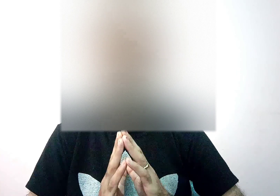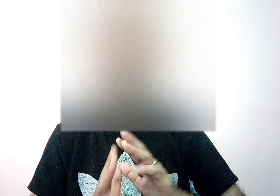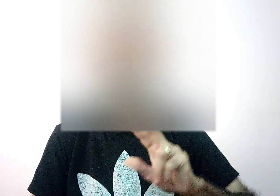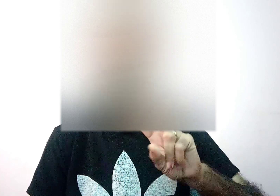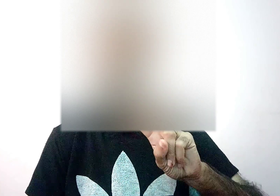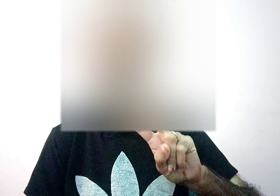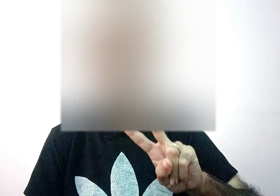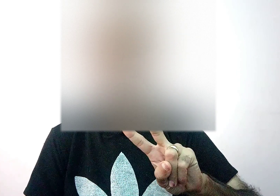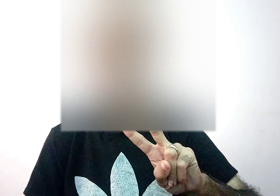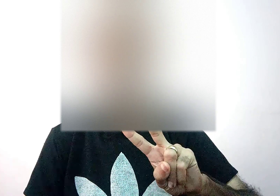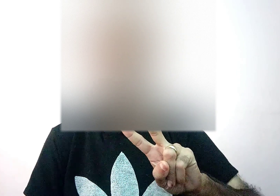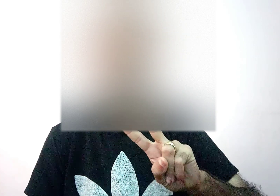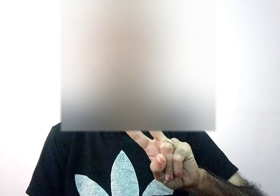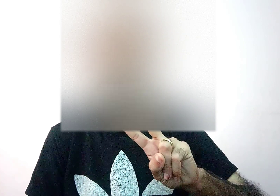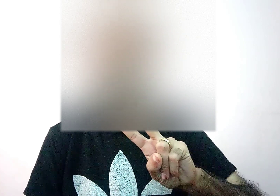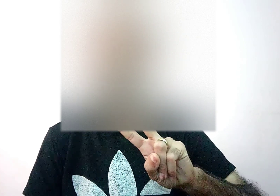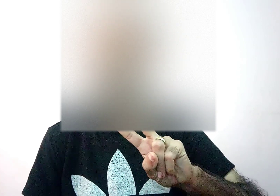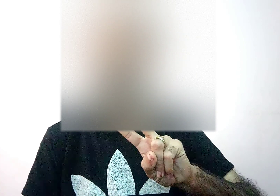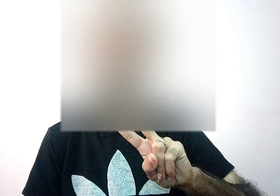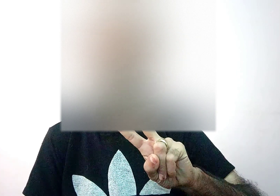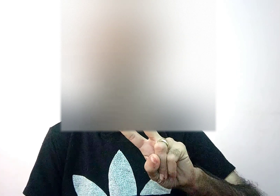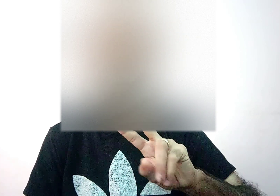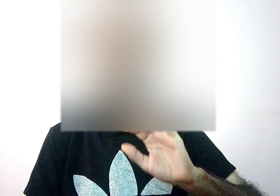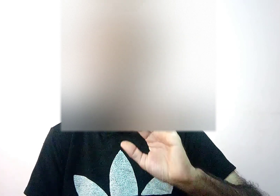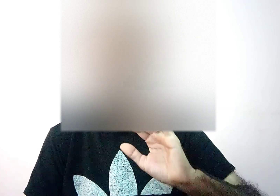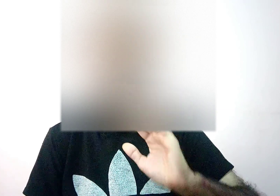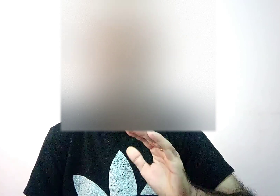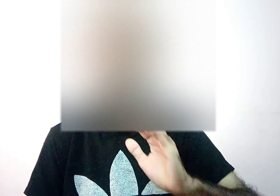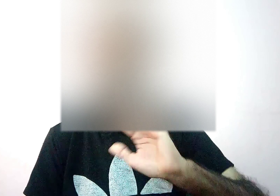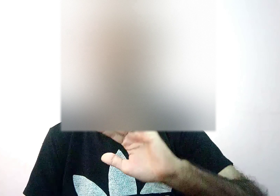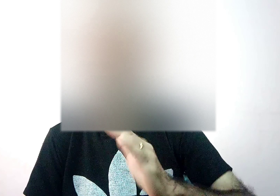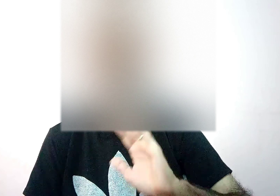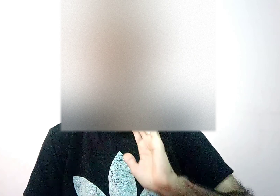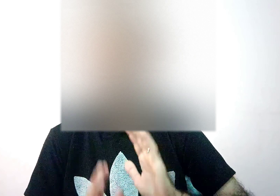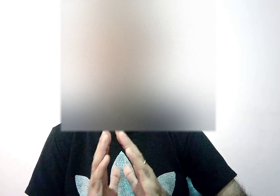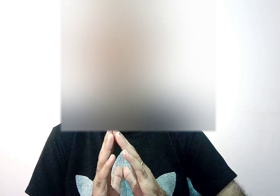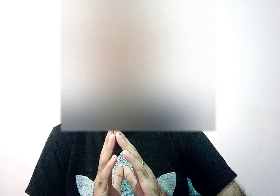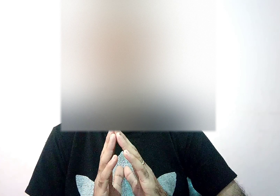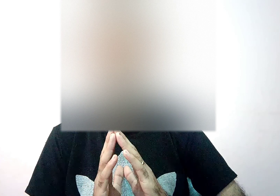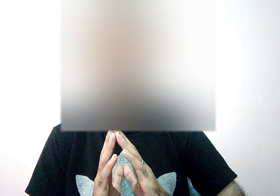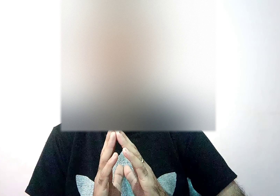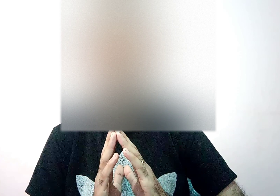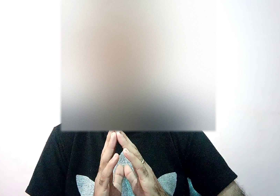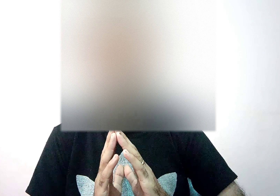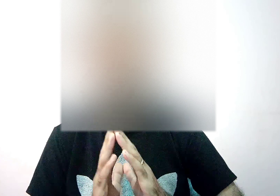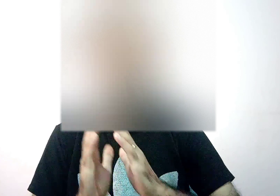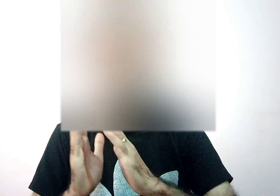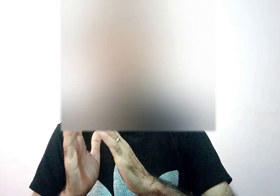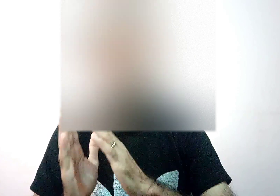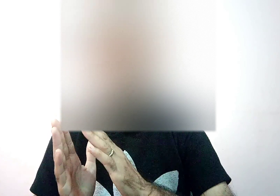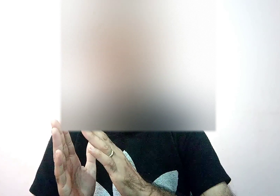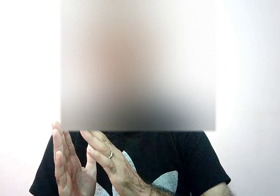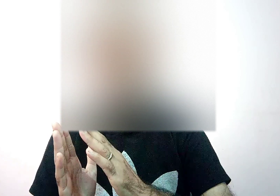لأن العنصرين يعني القوة متماثلة، ده جيش أثيوبي